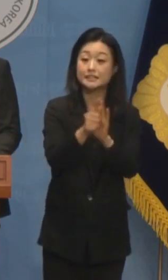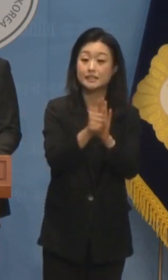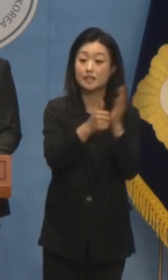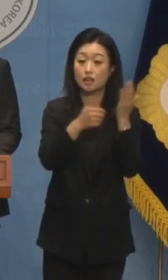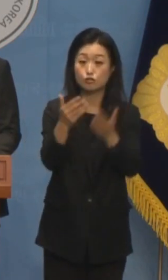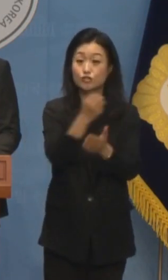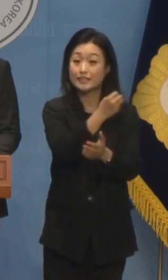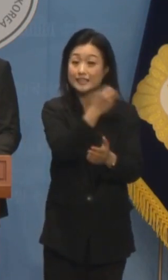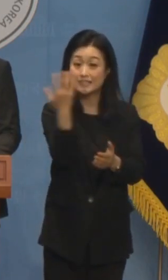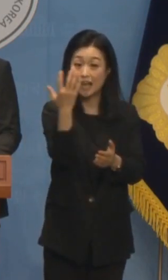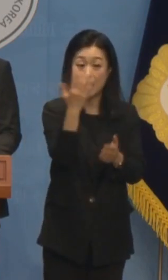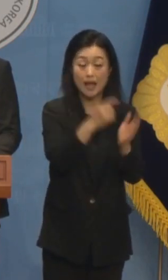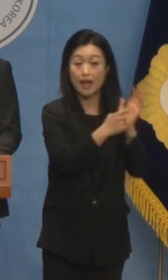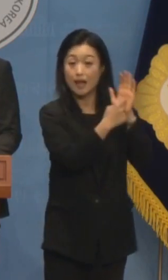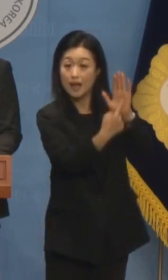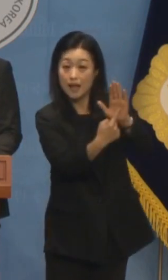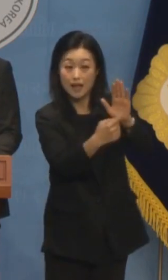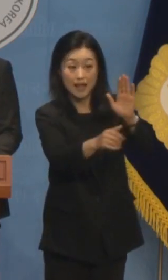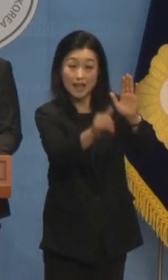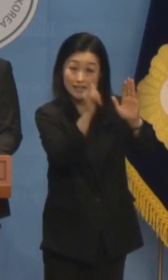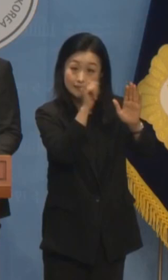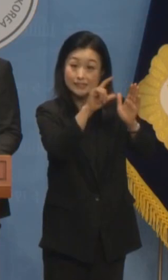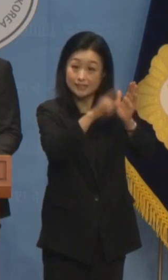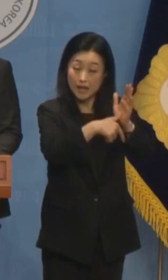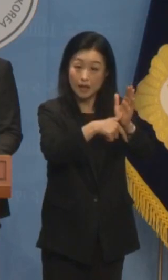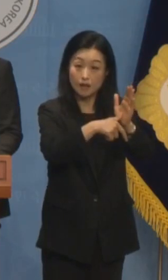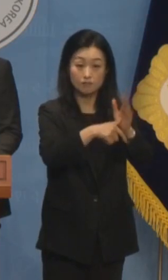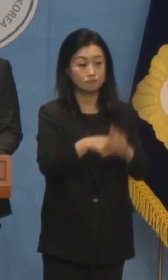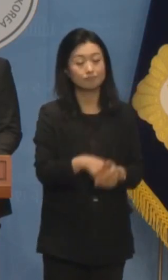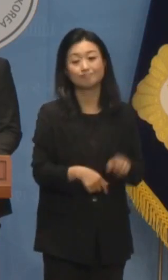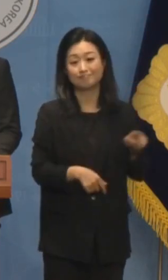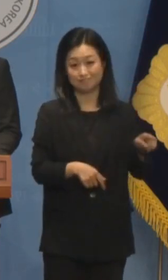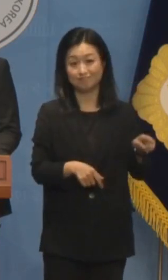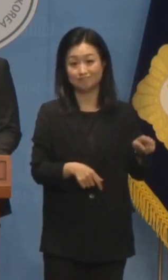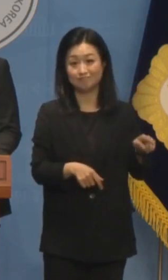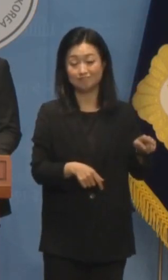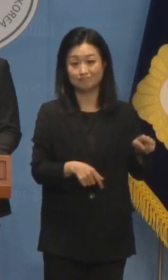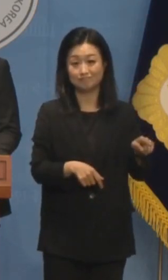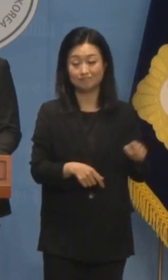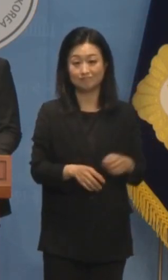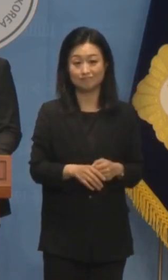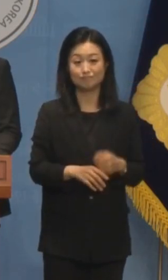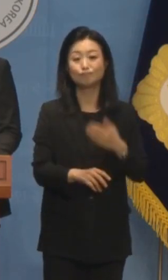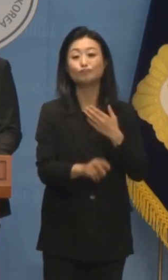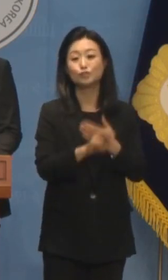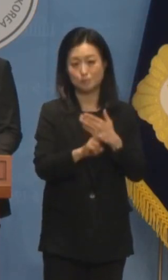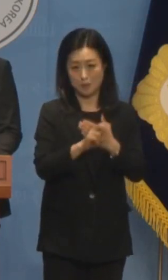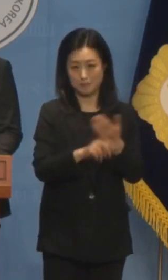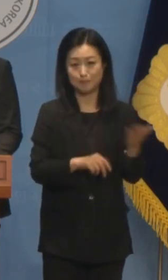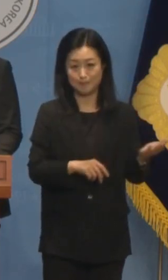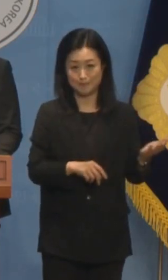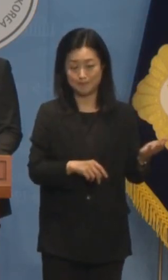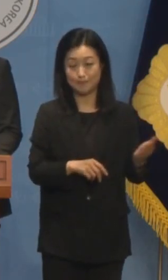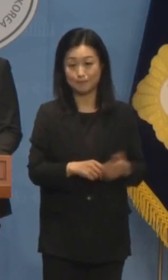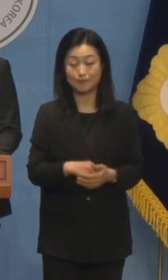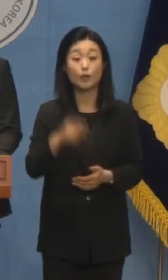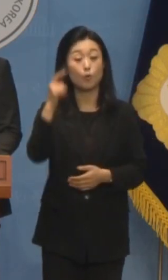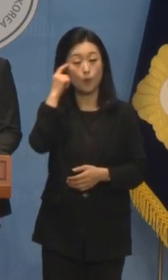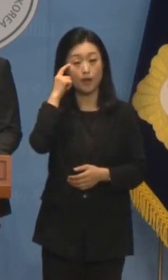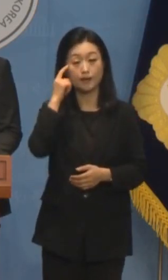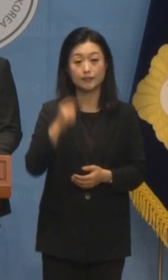기사를 정당의 대표자가 SNS에 올리는 것도 이 사건 조항에 해당됩니다.